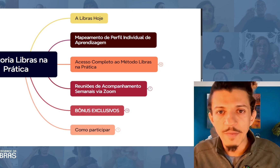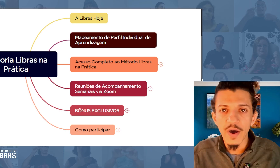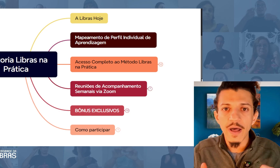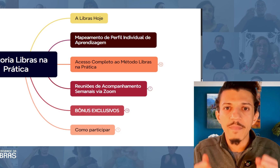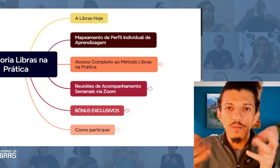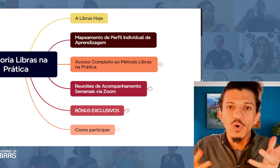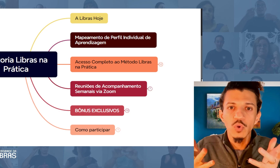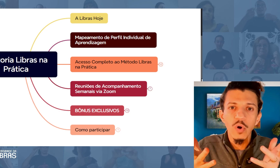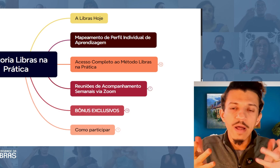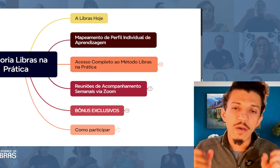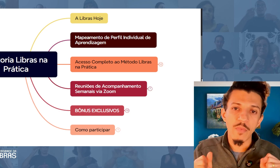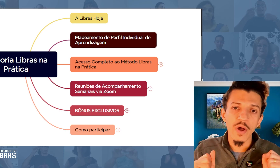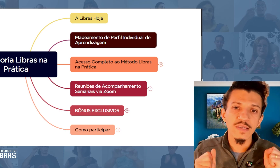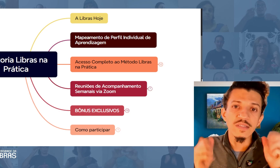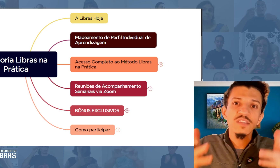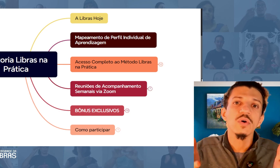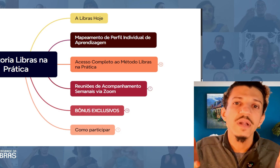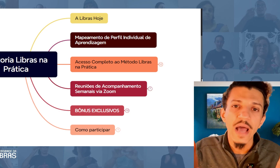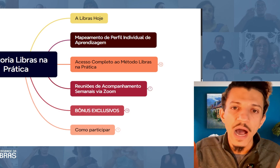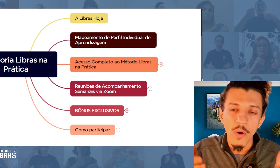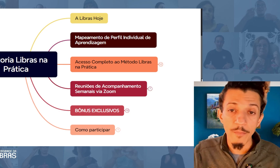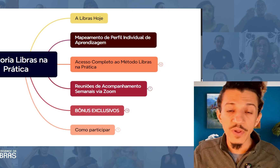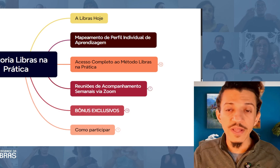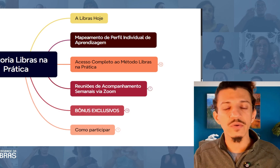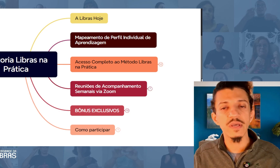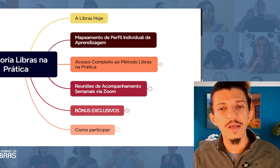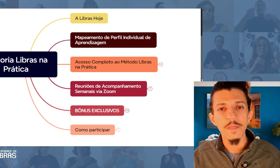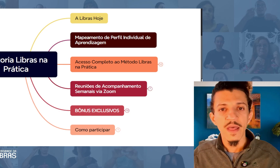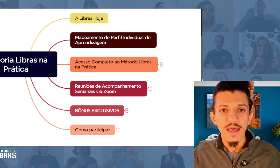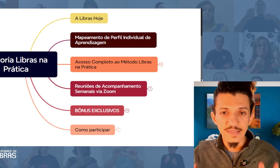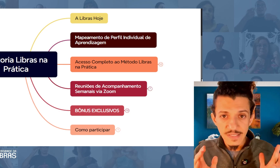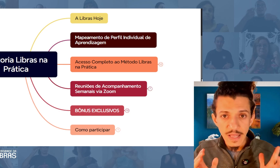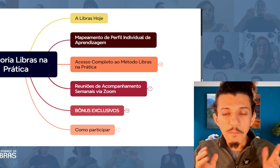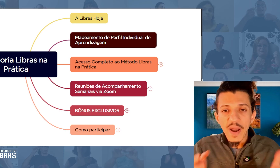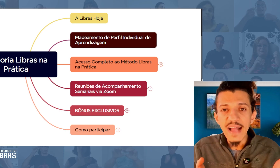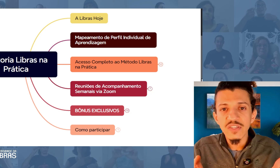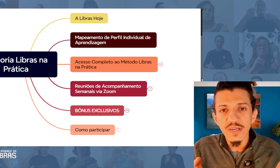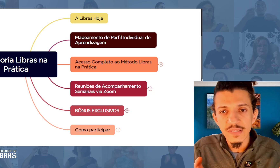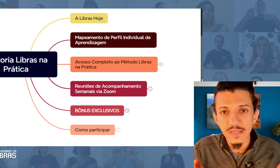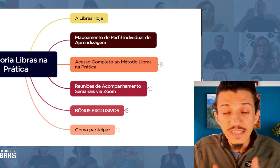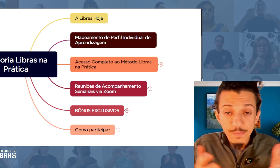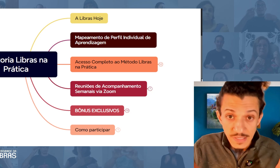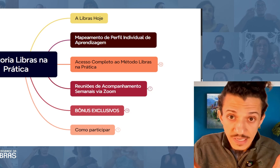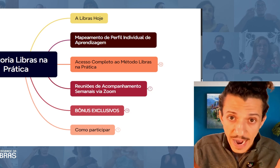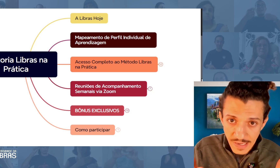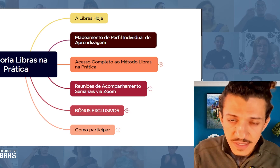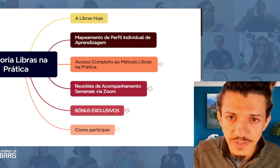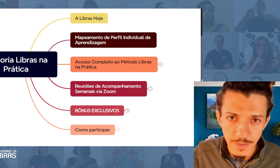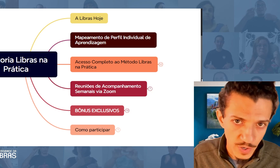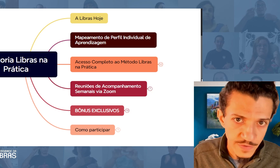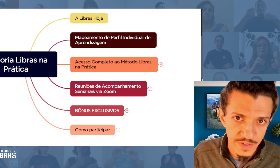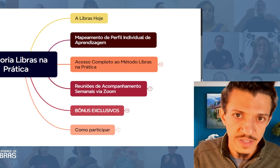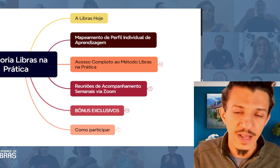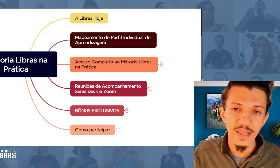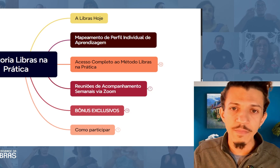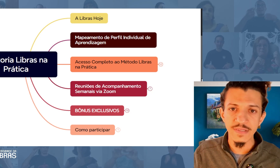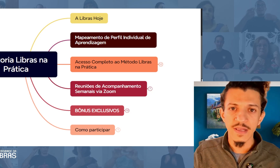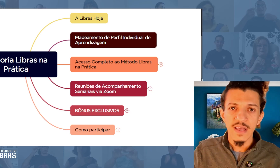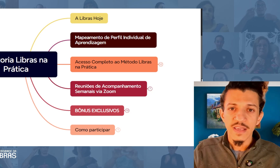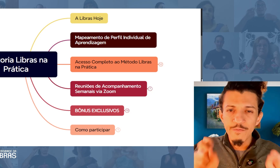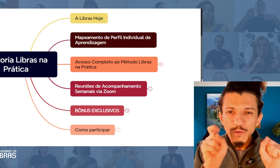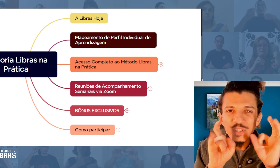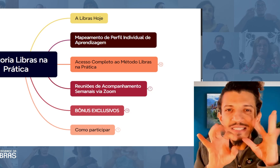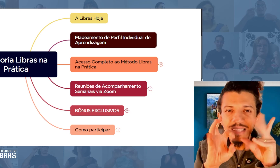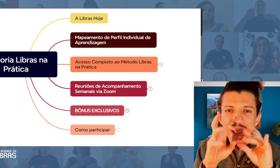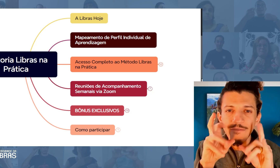a memória motora, a memória sensorial. É por isso que existem práticas especiais que você pode fazer na Libras